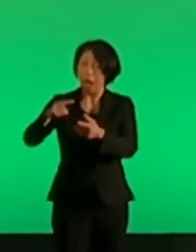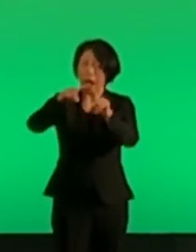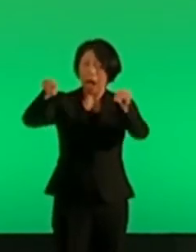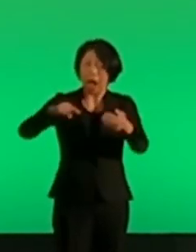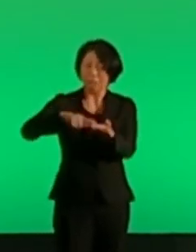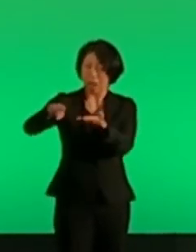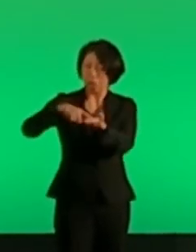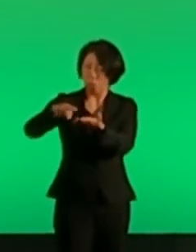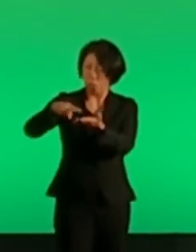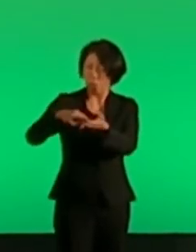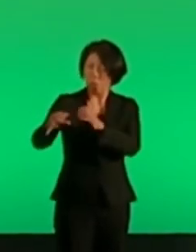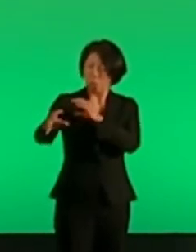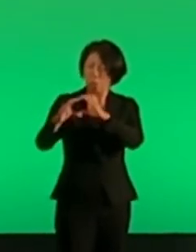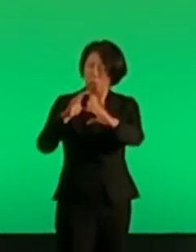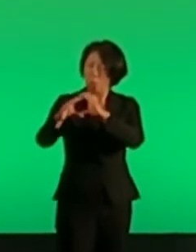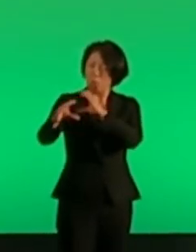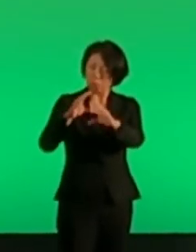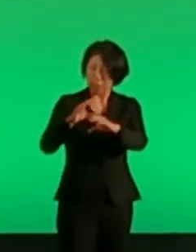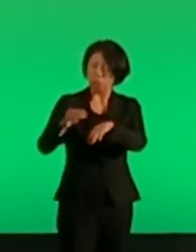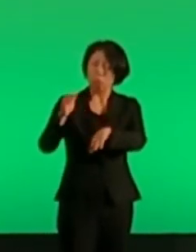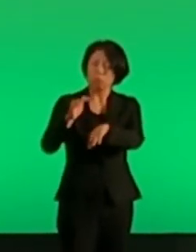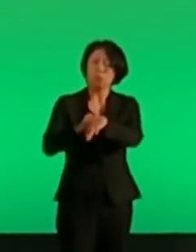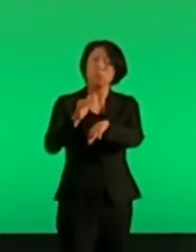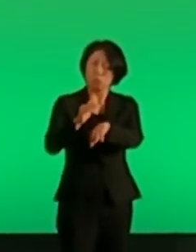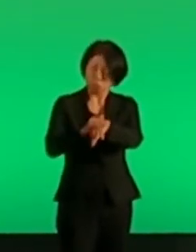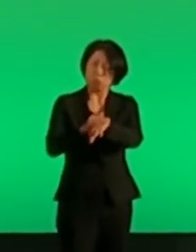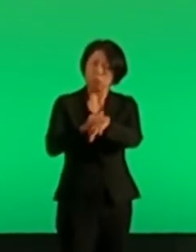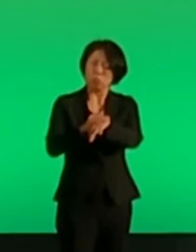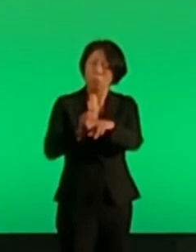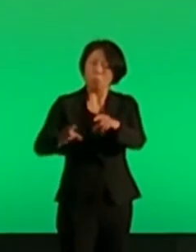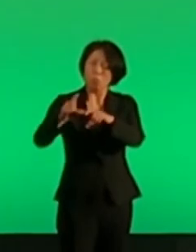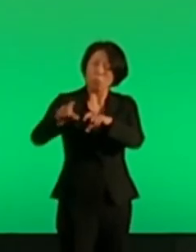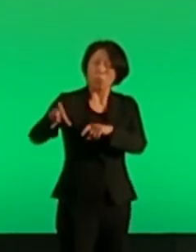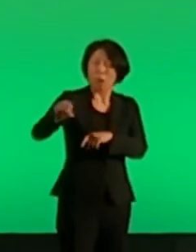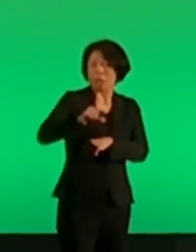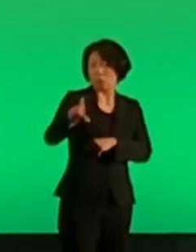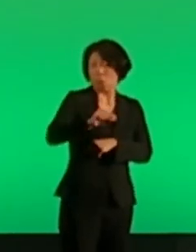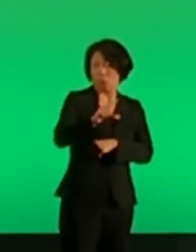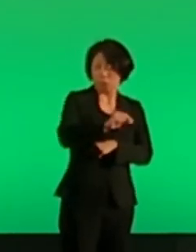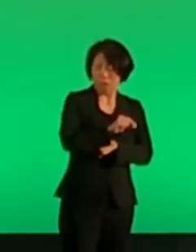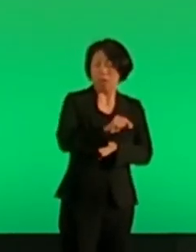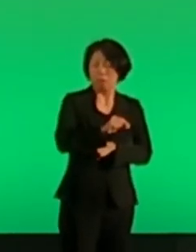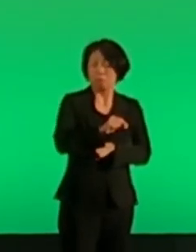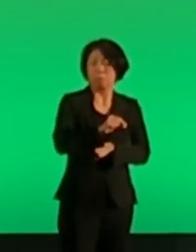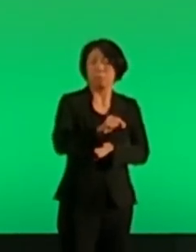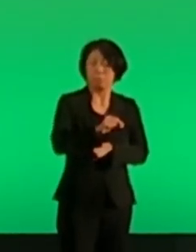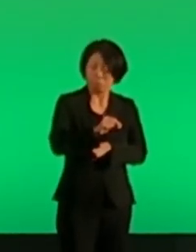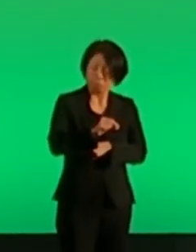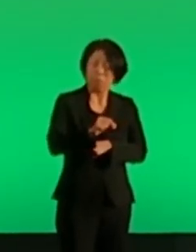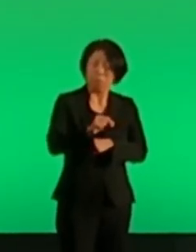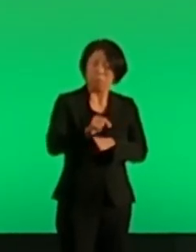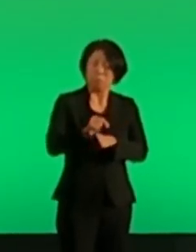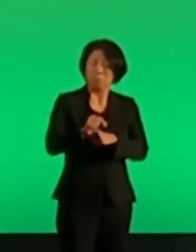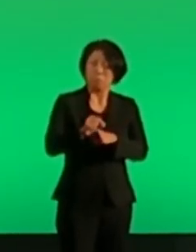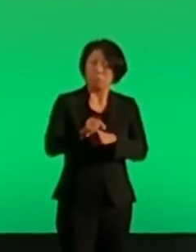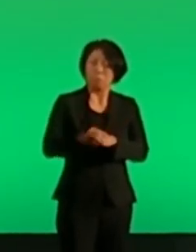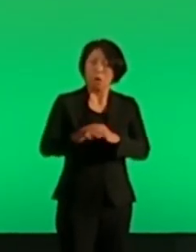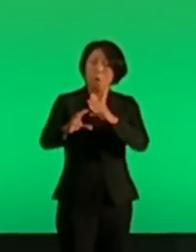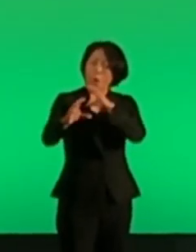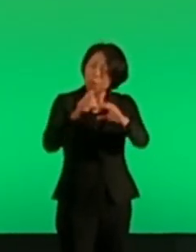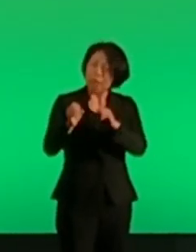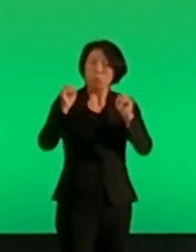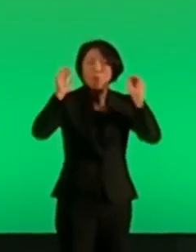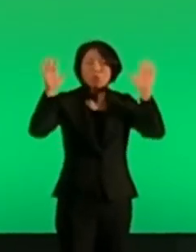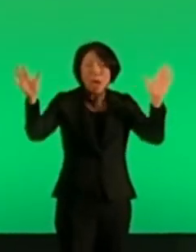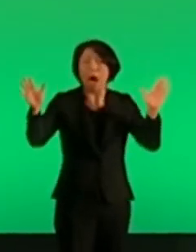りをするようなコミュニケーションツールをもっともっと活用してコミュニケーションを豊か